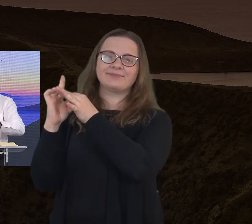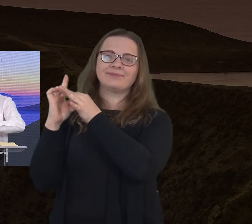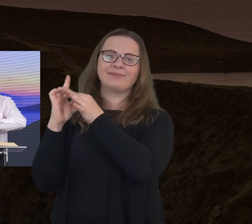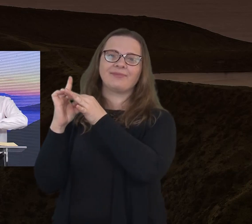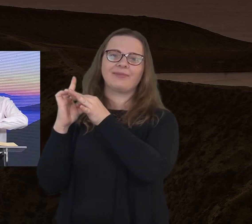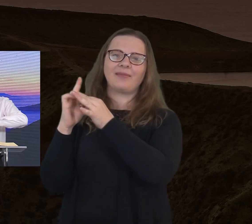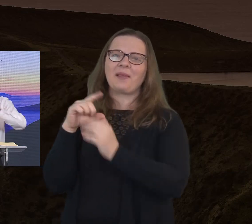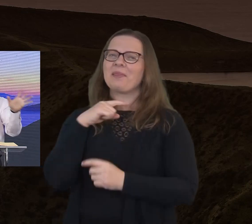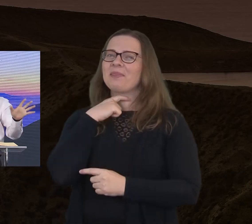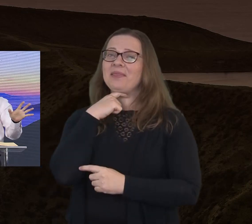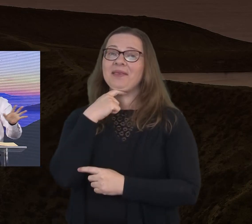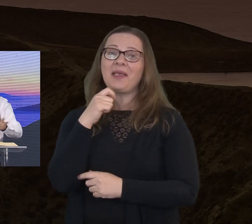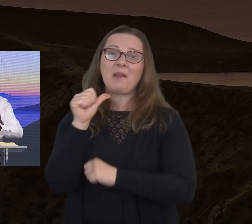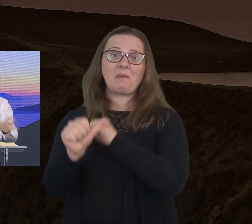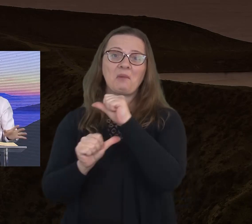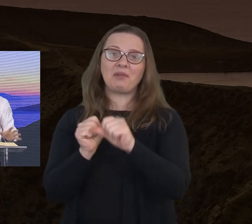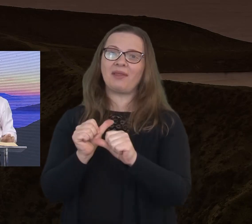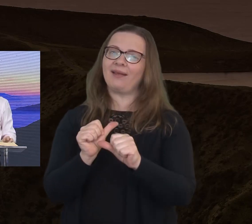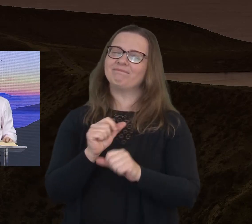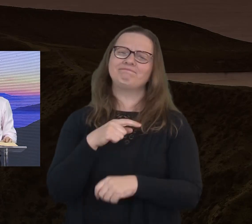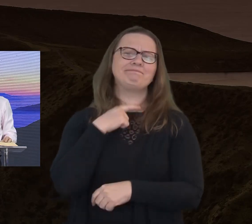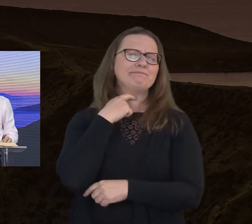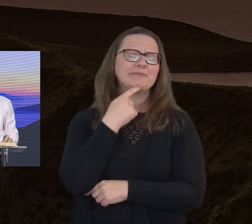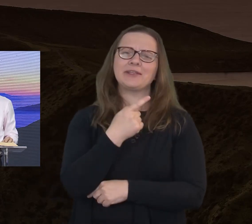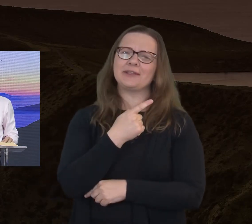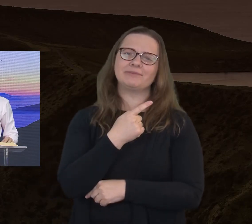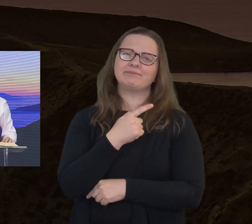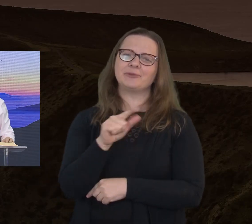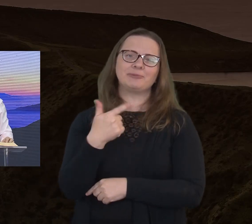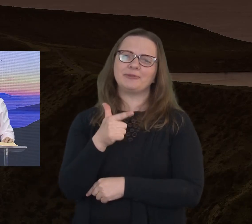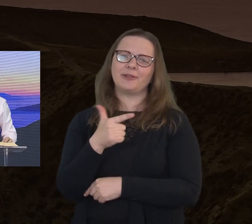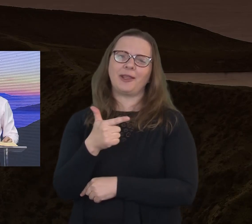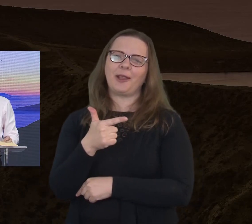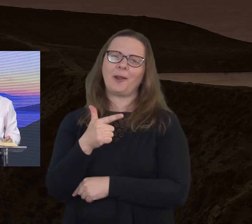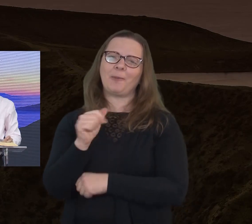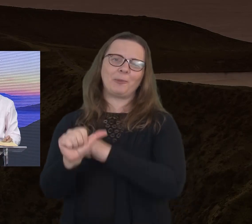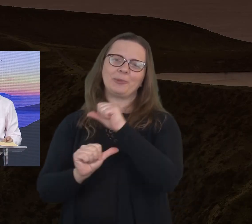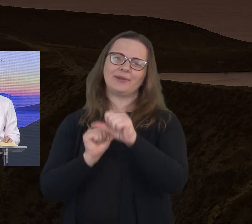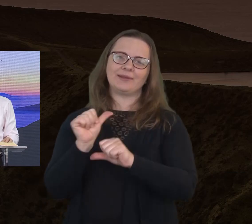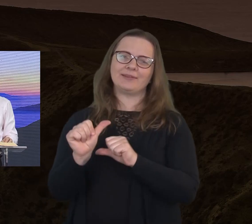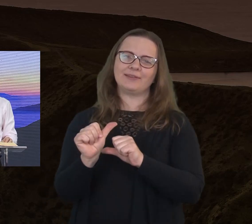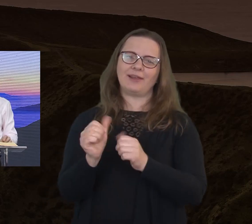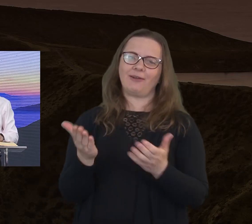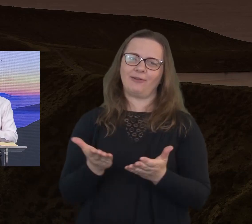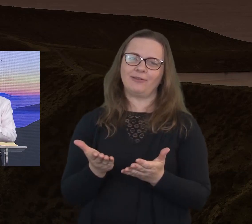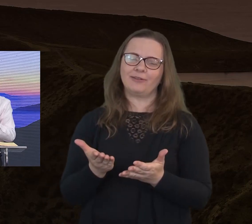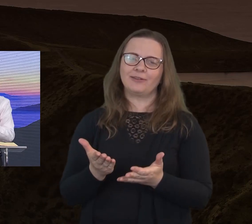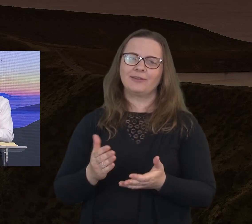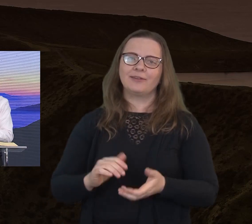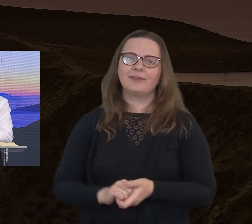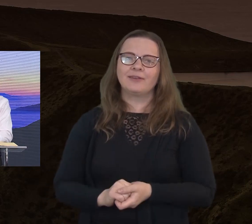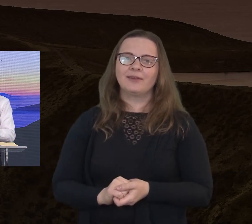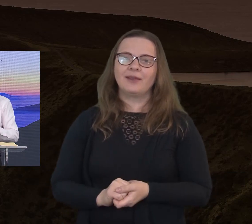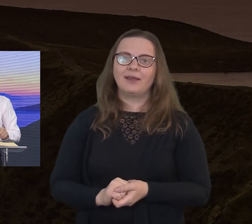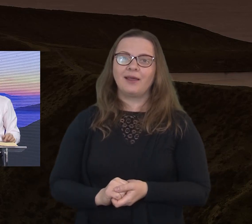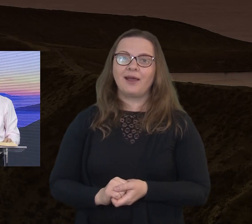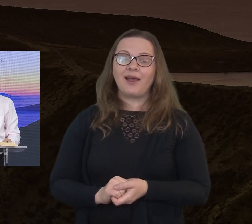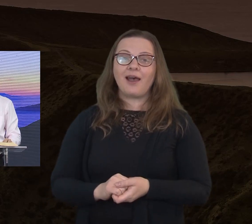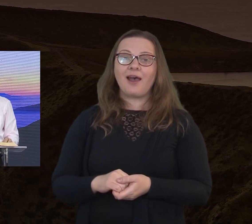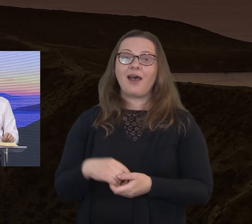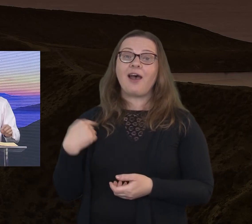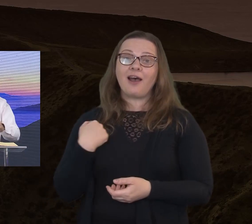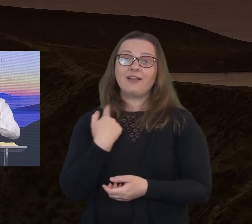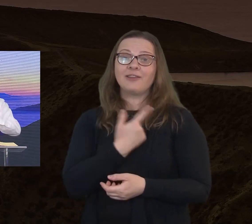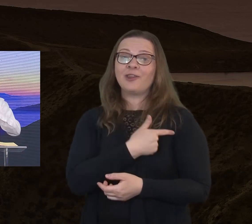Deus, ninguém mais tirará isso de você, você está reconectado com Deus. Todavia, a nossa